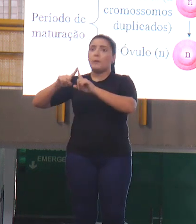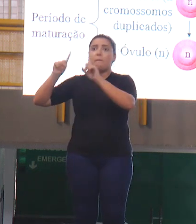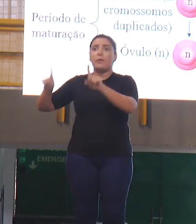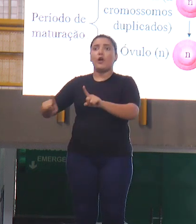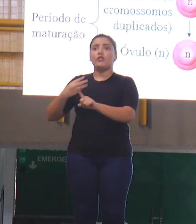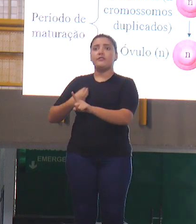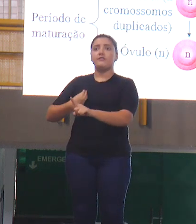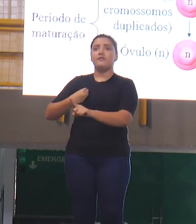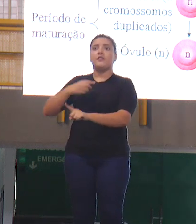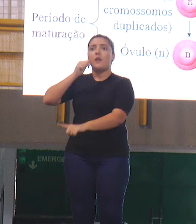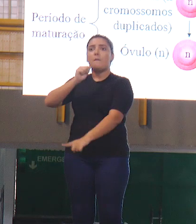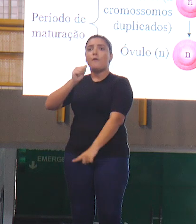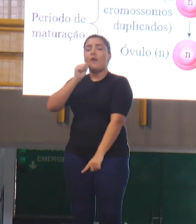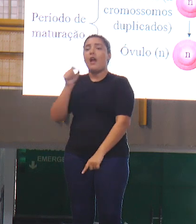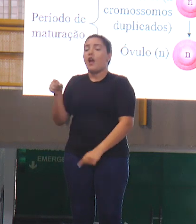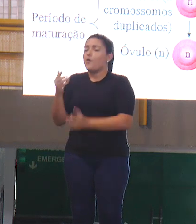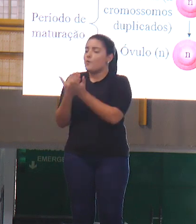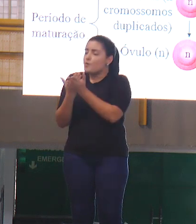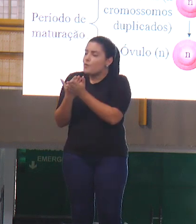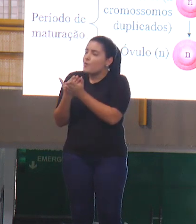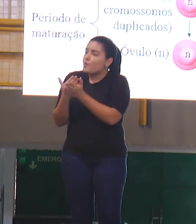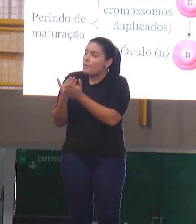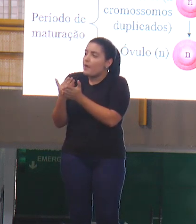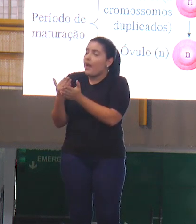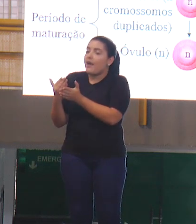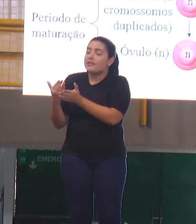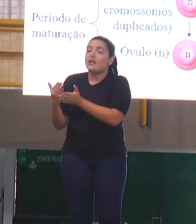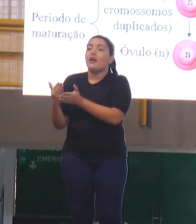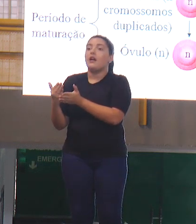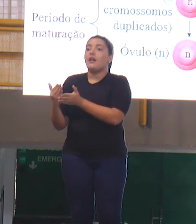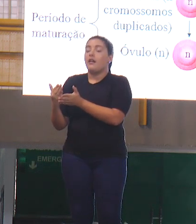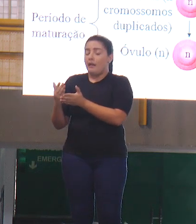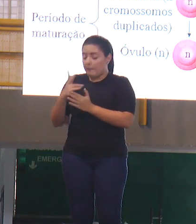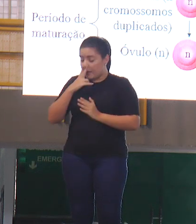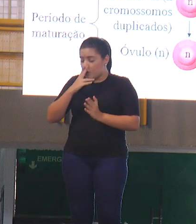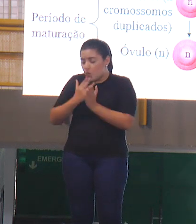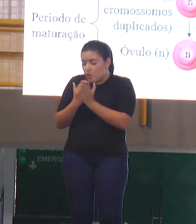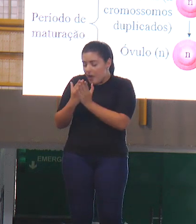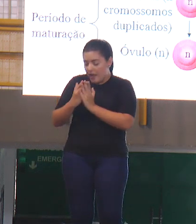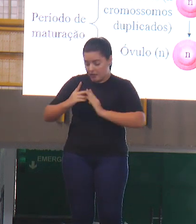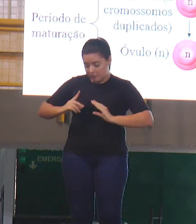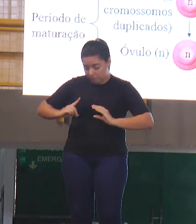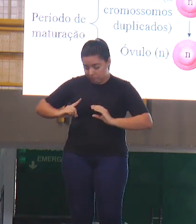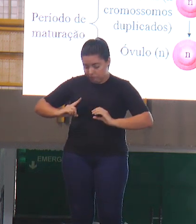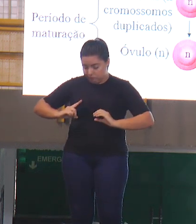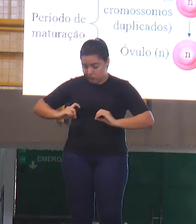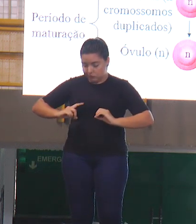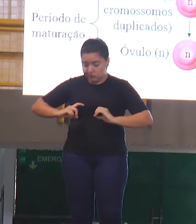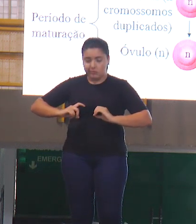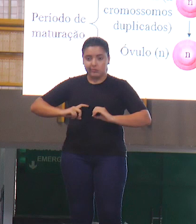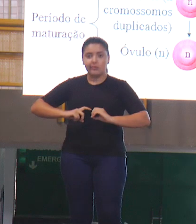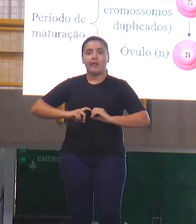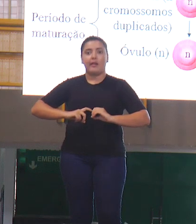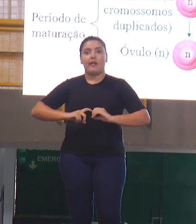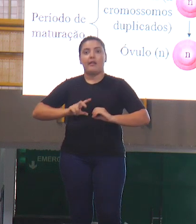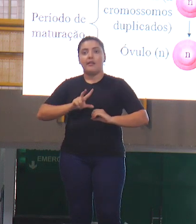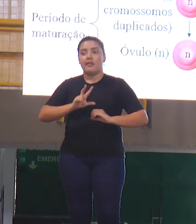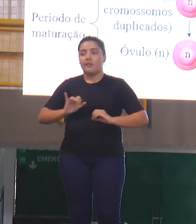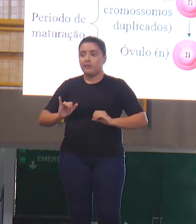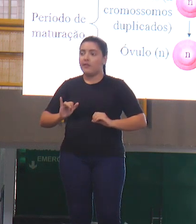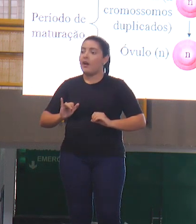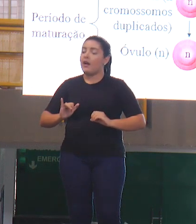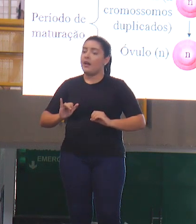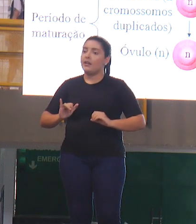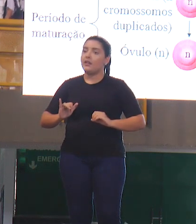mulher, que começa ainda na fase de embrião, depois ela vai ter o seu auge